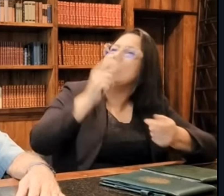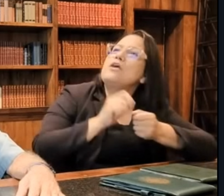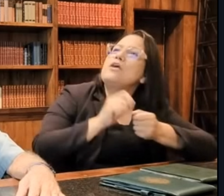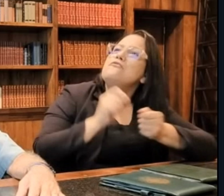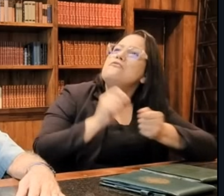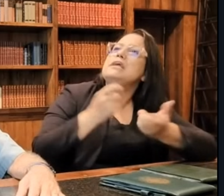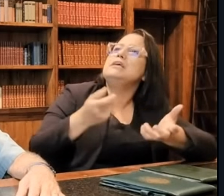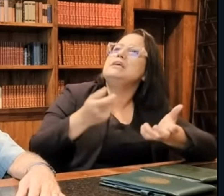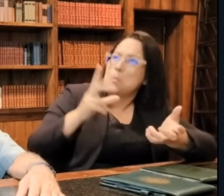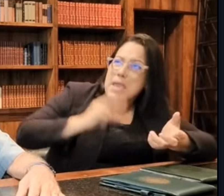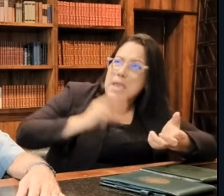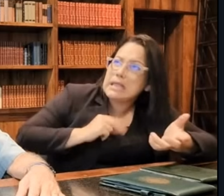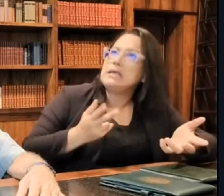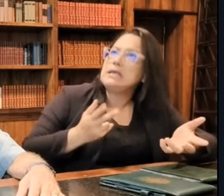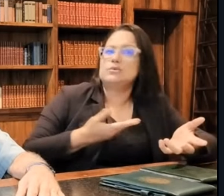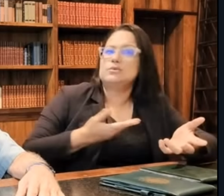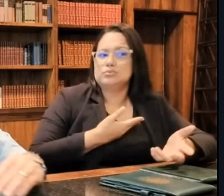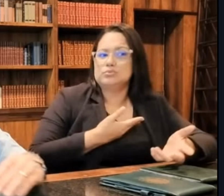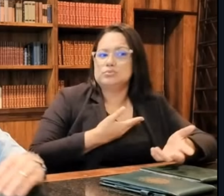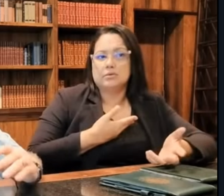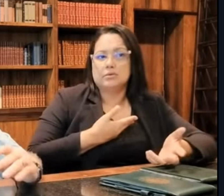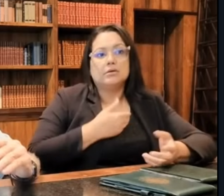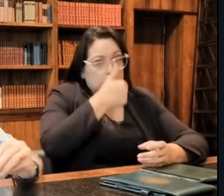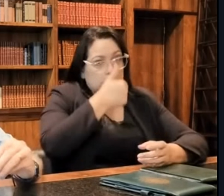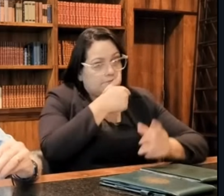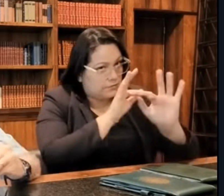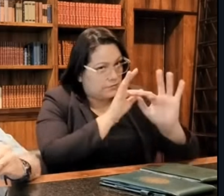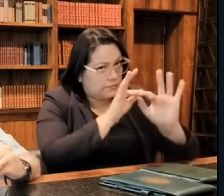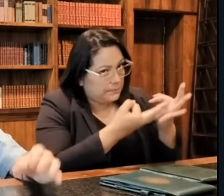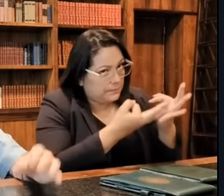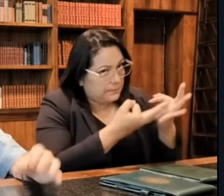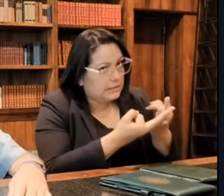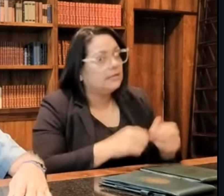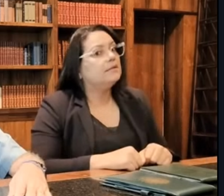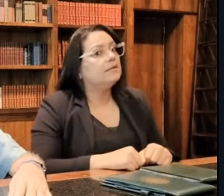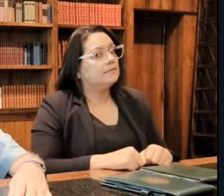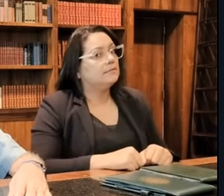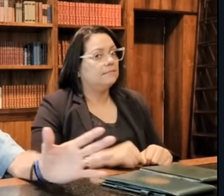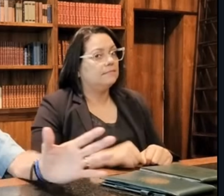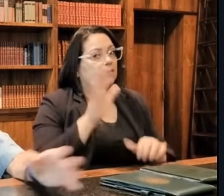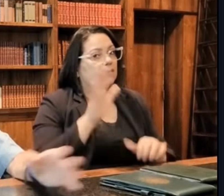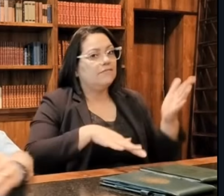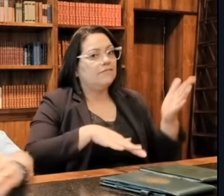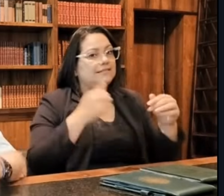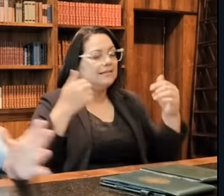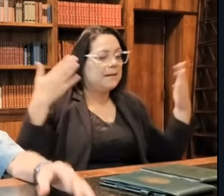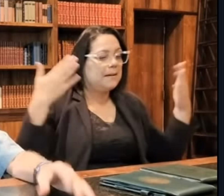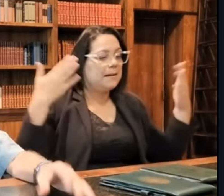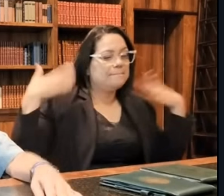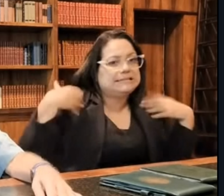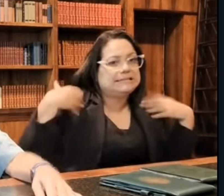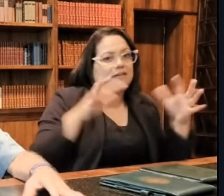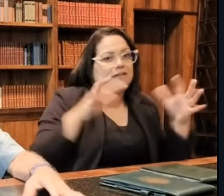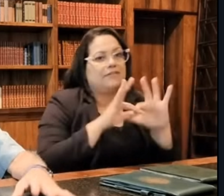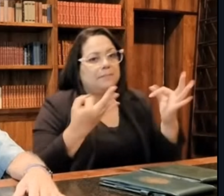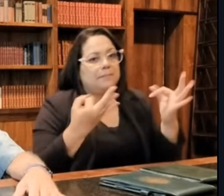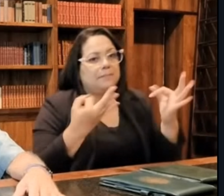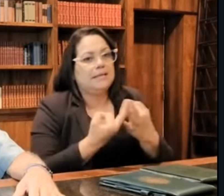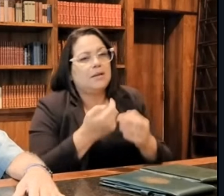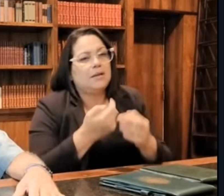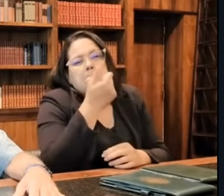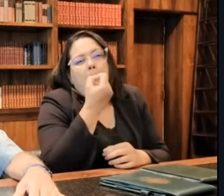Sacrifício familiar, sacrifício de momento de lazer, os poucos que eu tinha, foi lá no